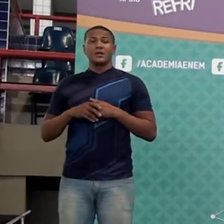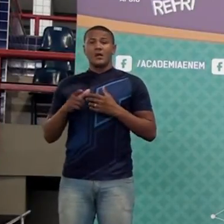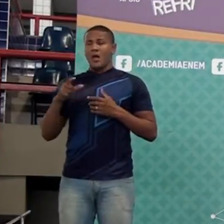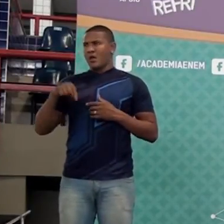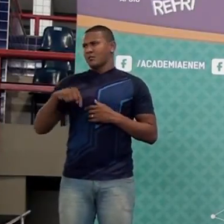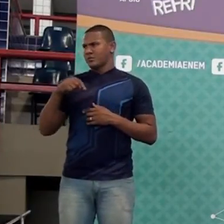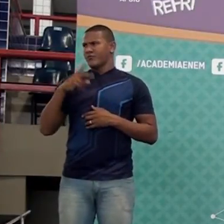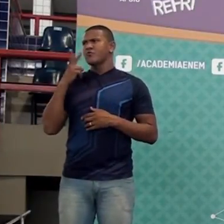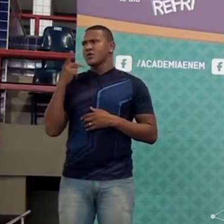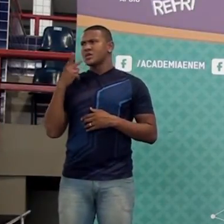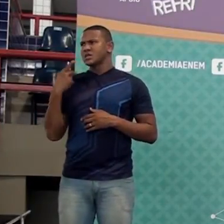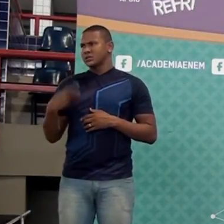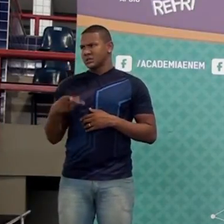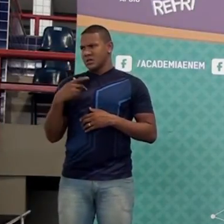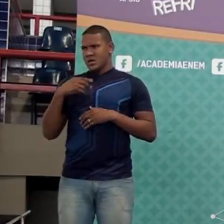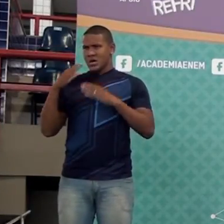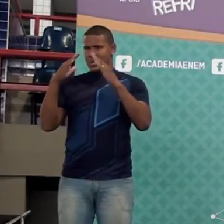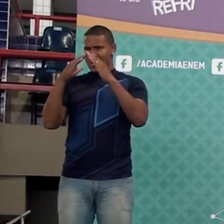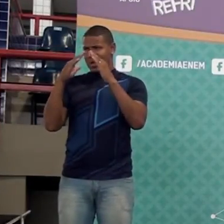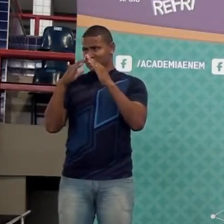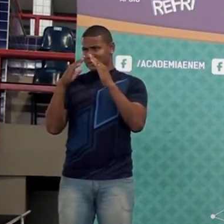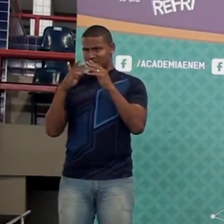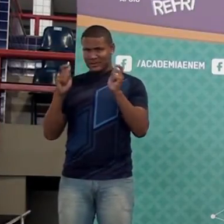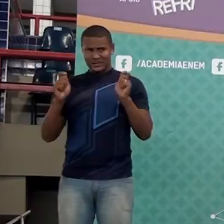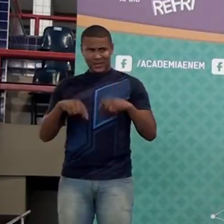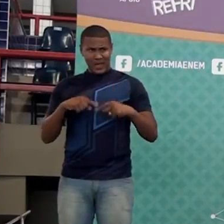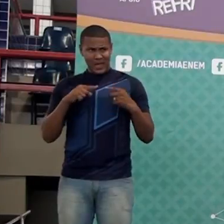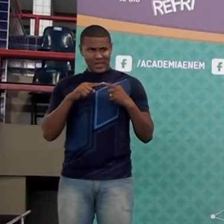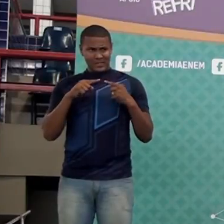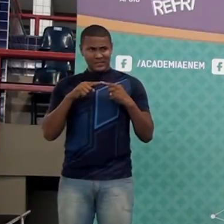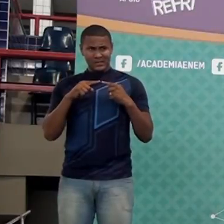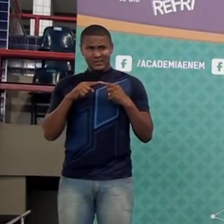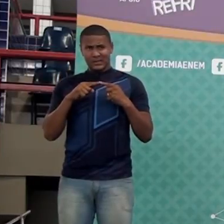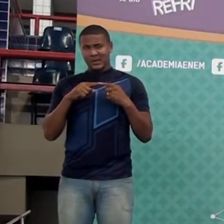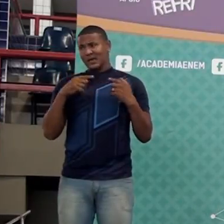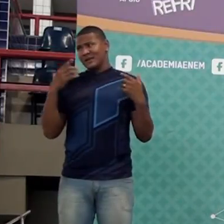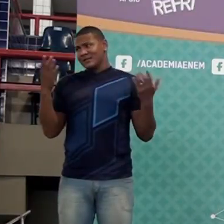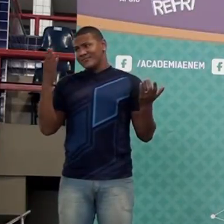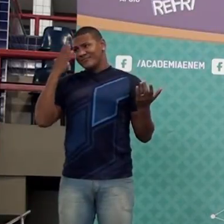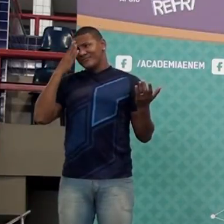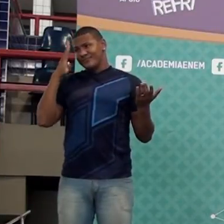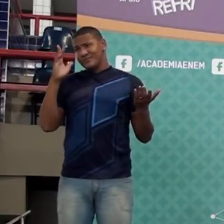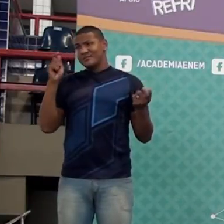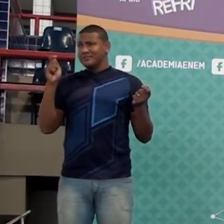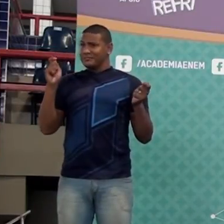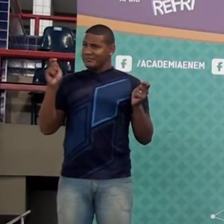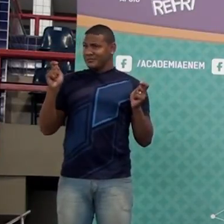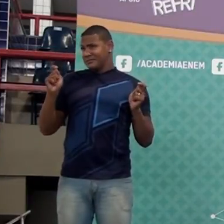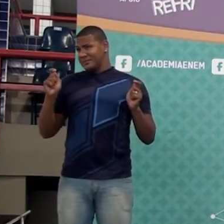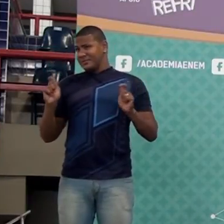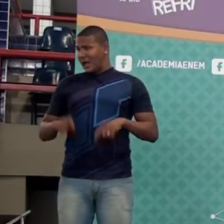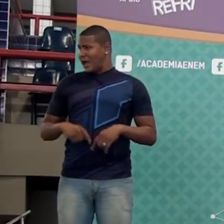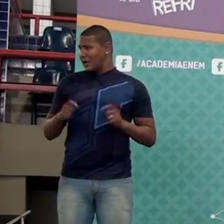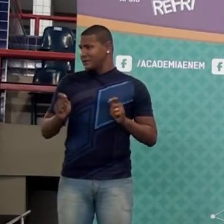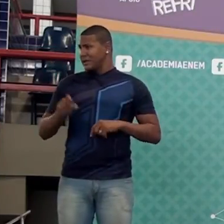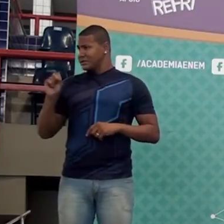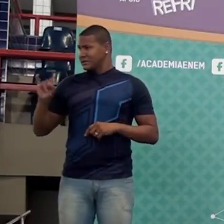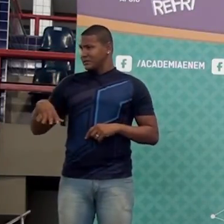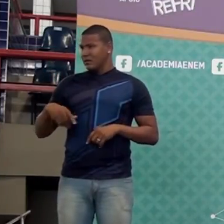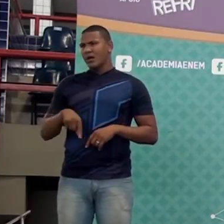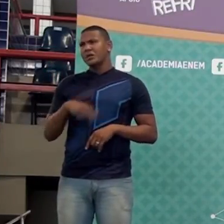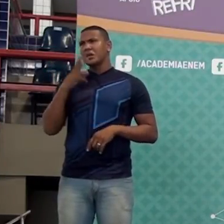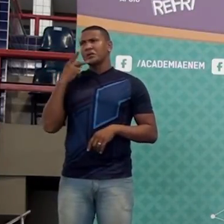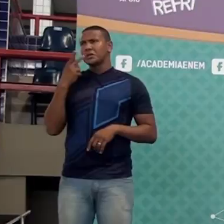pelo menos não conheço, mas existem algumas cidades no Brasil, eu sei que em Pernambuco existe, e na Bahia